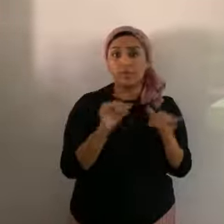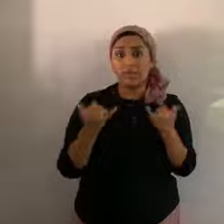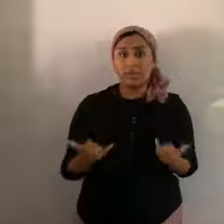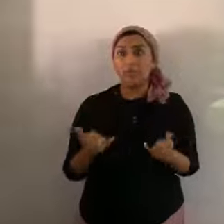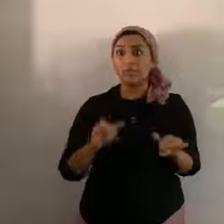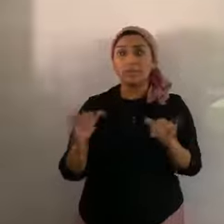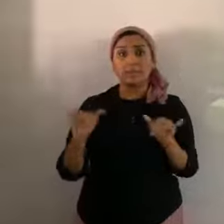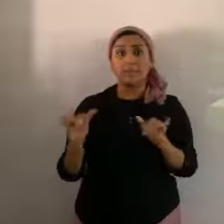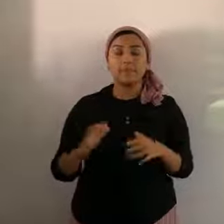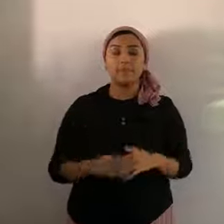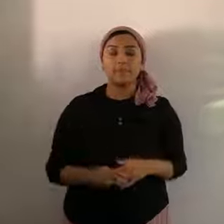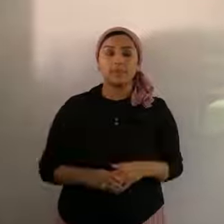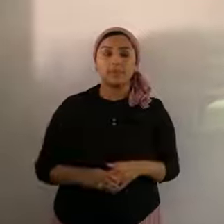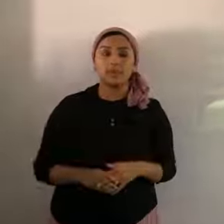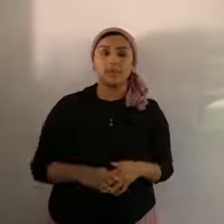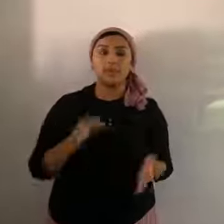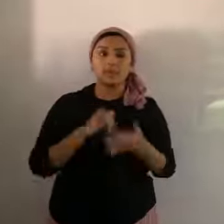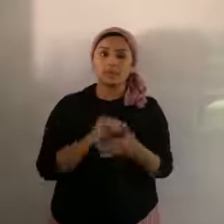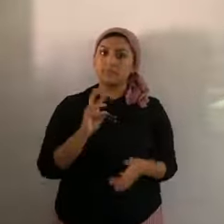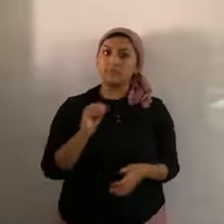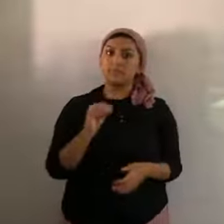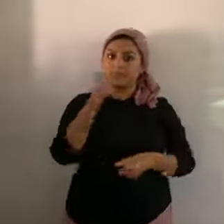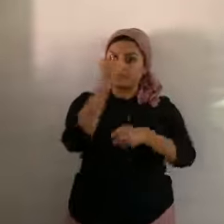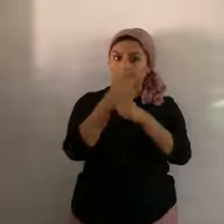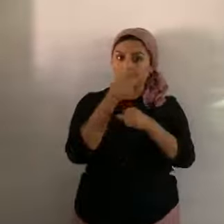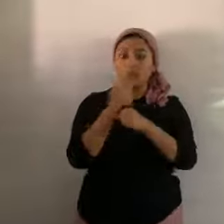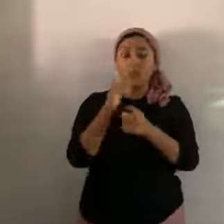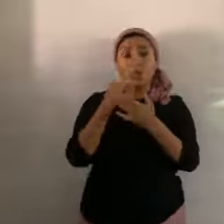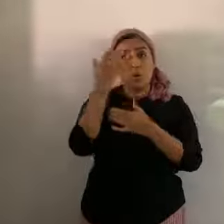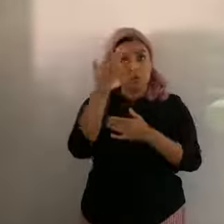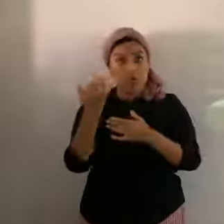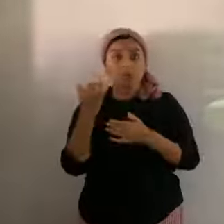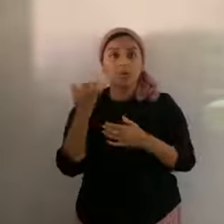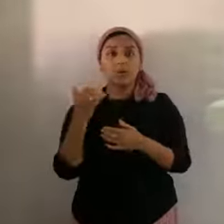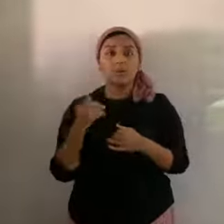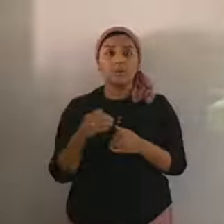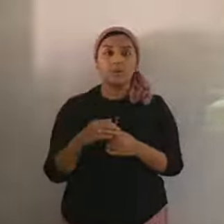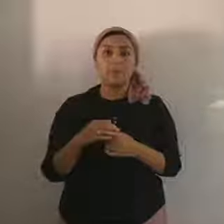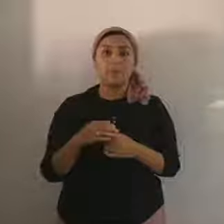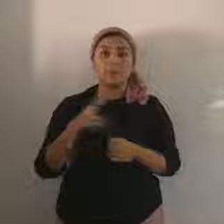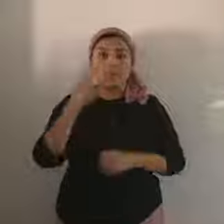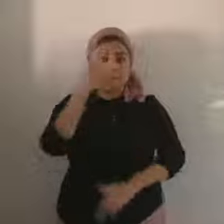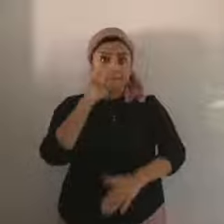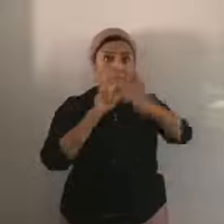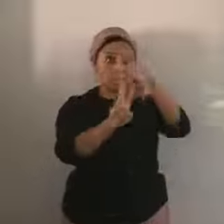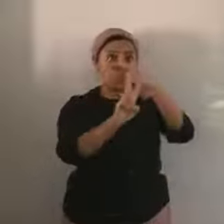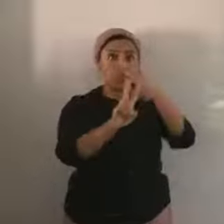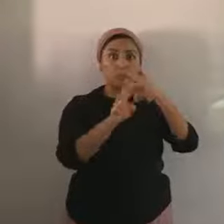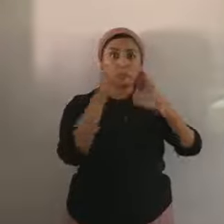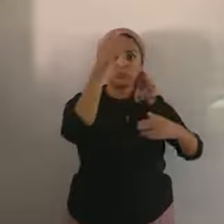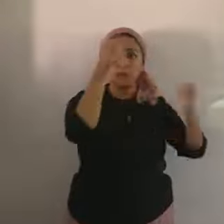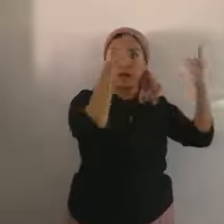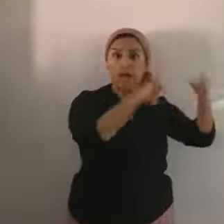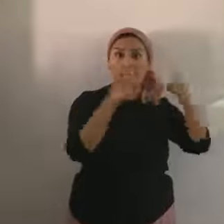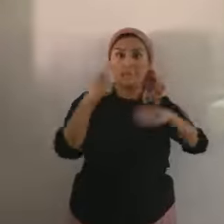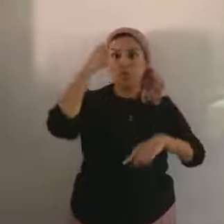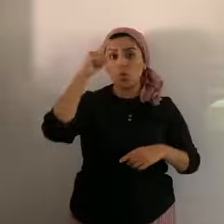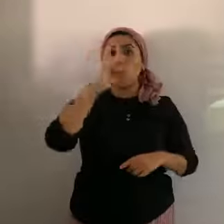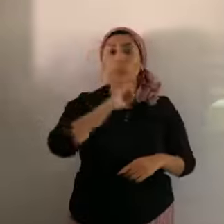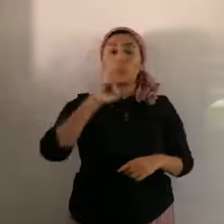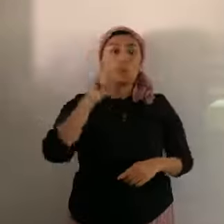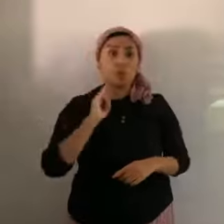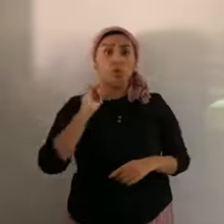ahora. Entonces, eso es impresionante, amados aquí, por eso es una señal profética dramática para Israel, porque va a